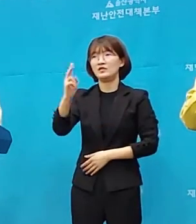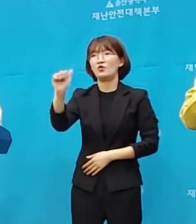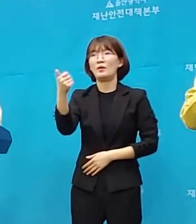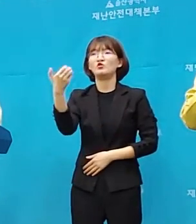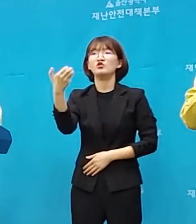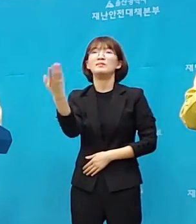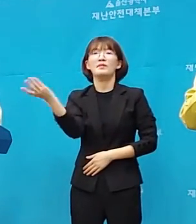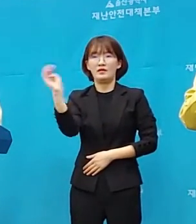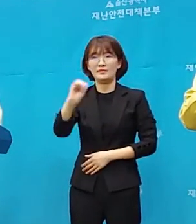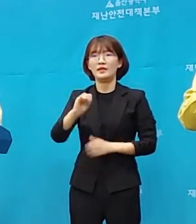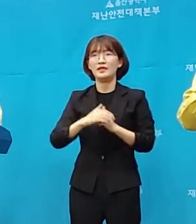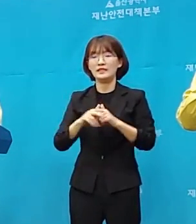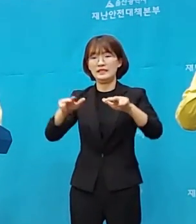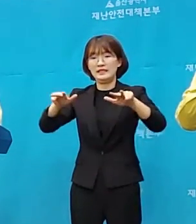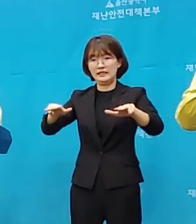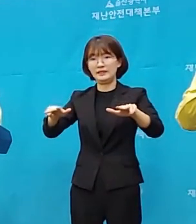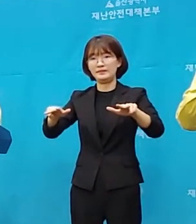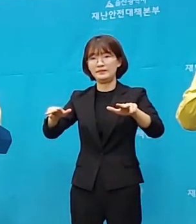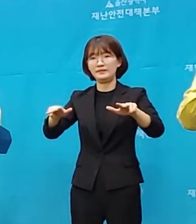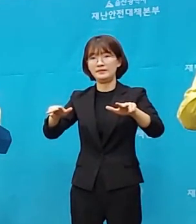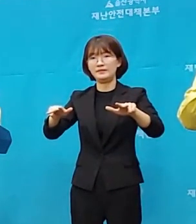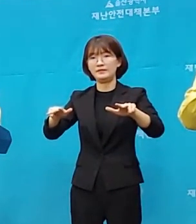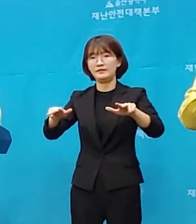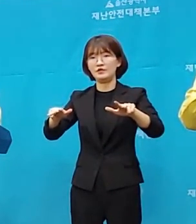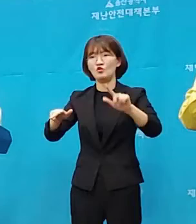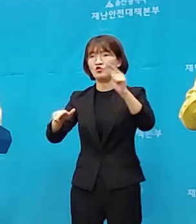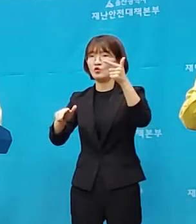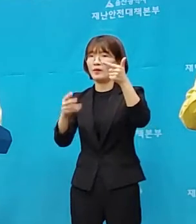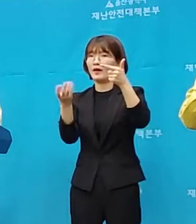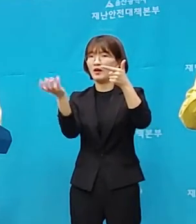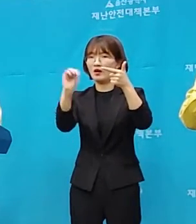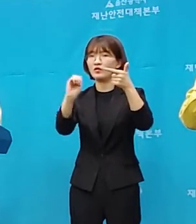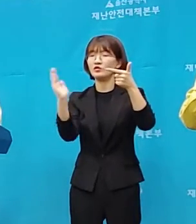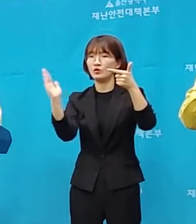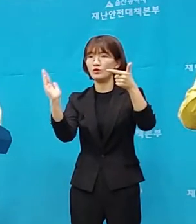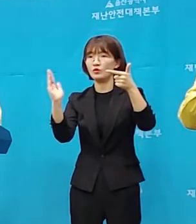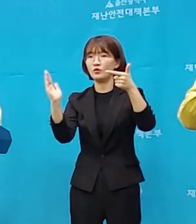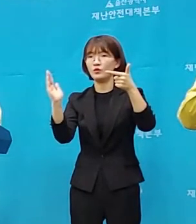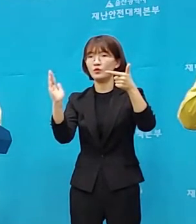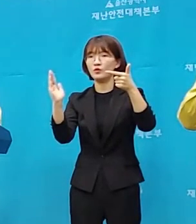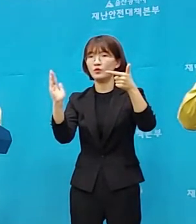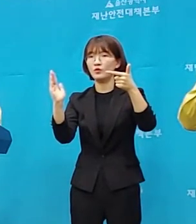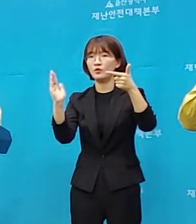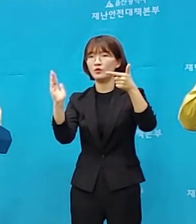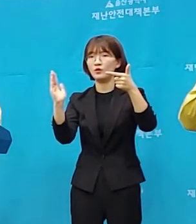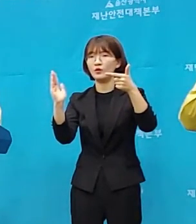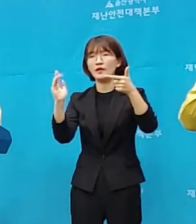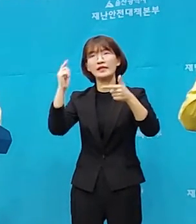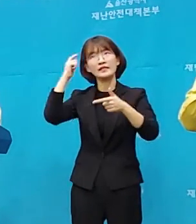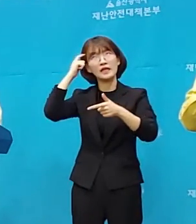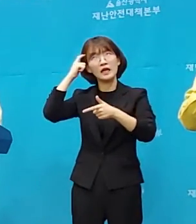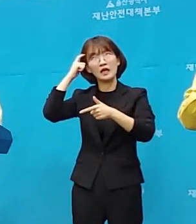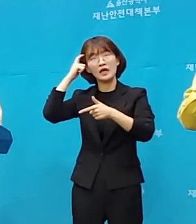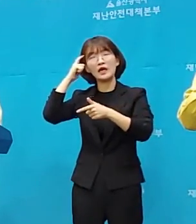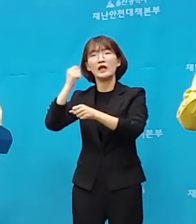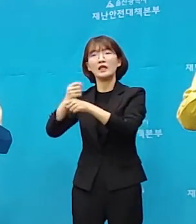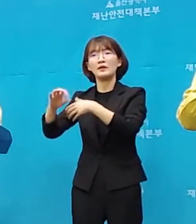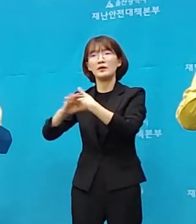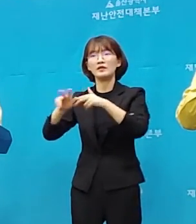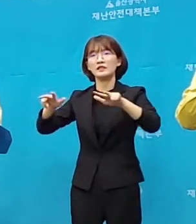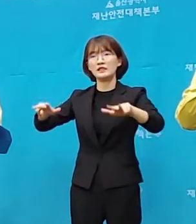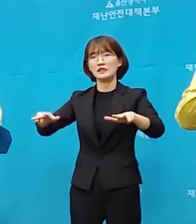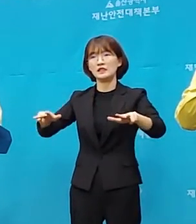2,590억입니다. 기존에 나가 있는 저희 600억 정도의 그 규모를 생각한다면